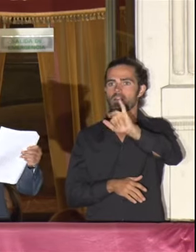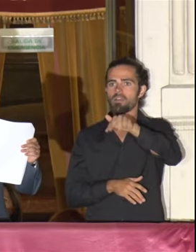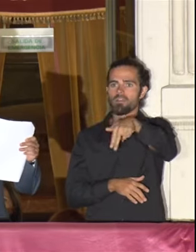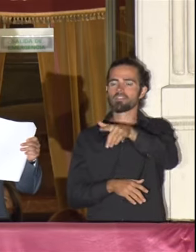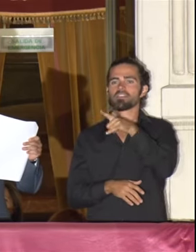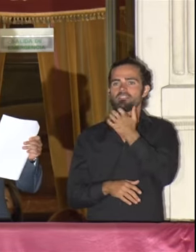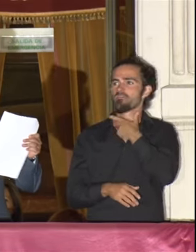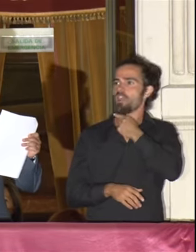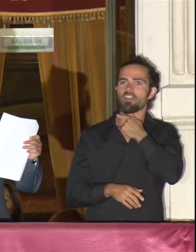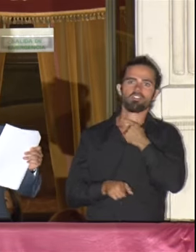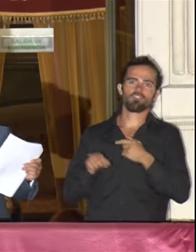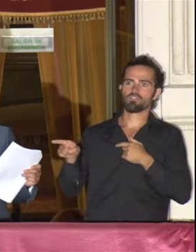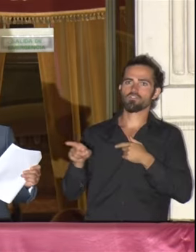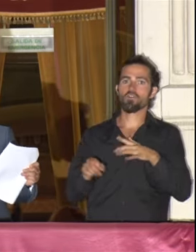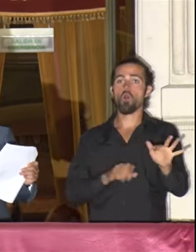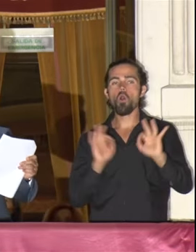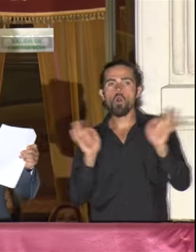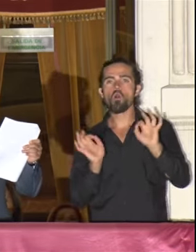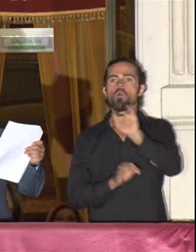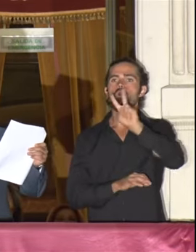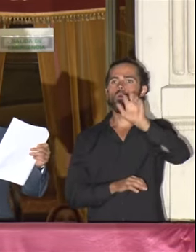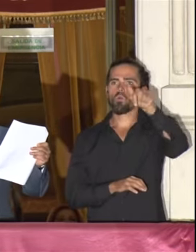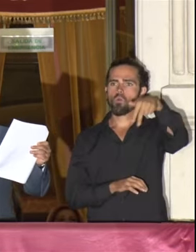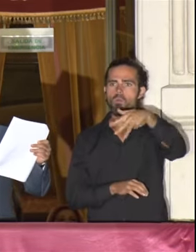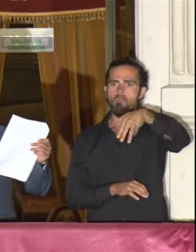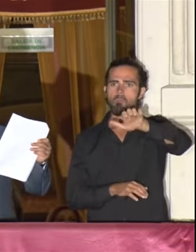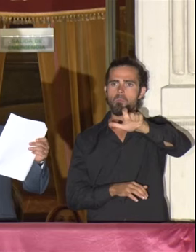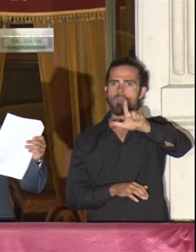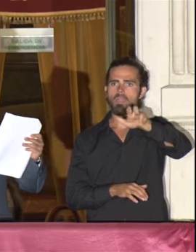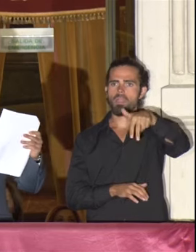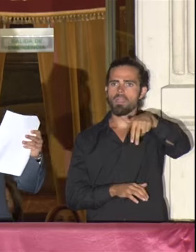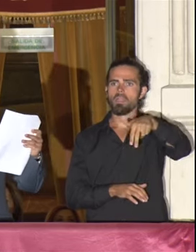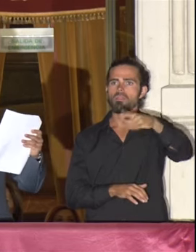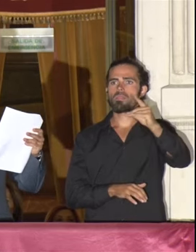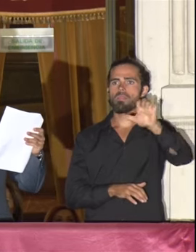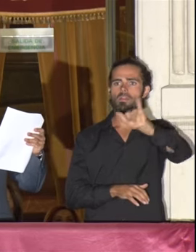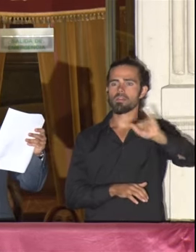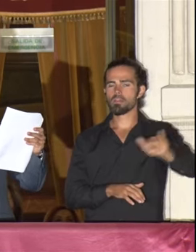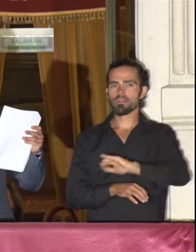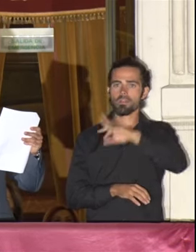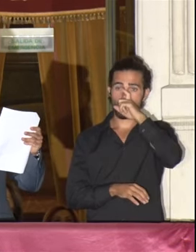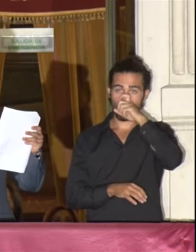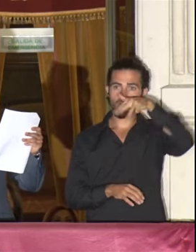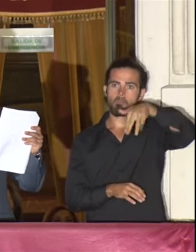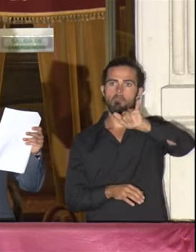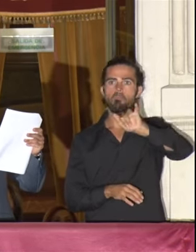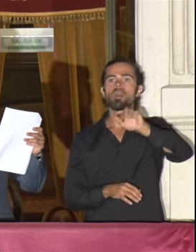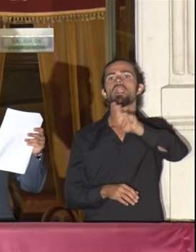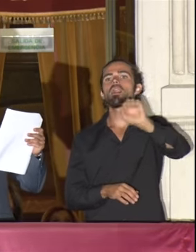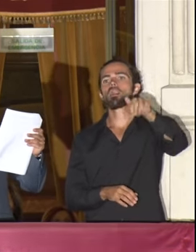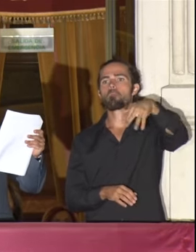mote. Recuerdo a Juan Meléndez, Jalisco. Recuerdo a Ramón Villanueva, el